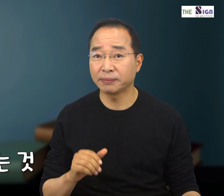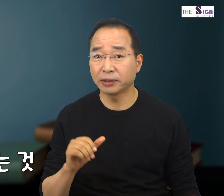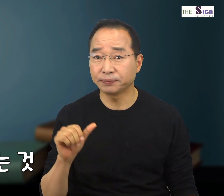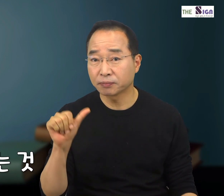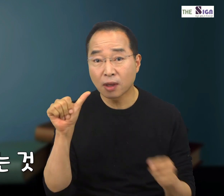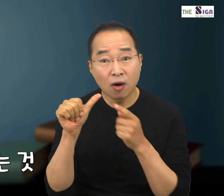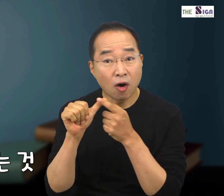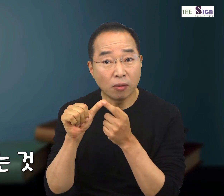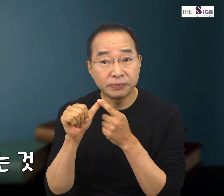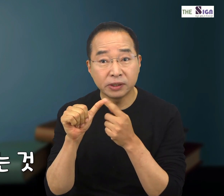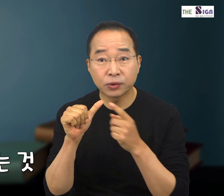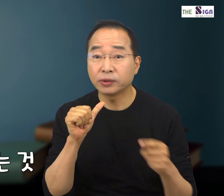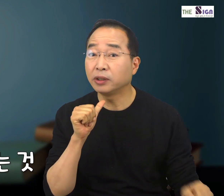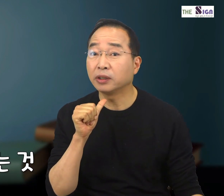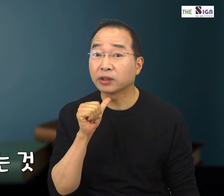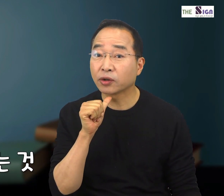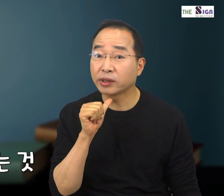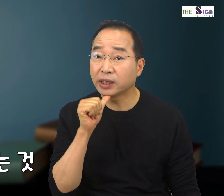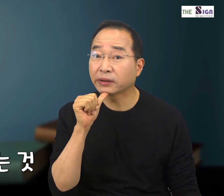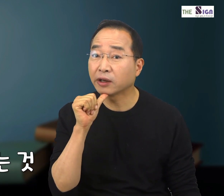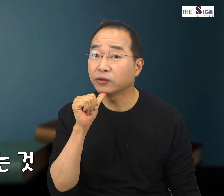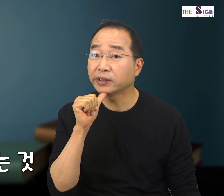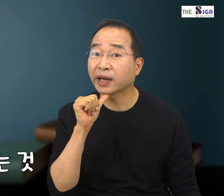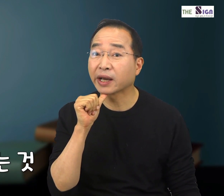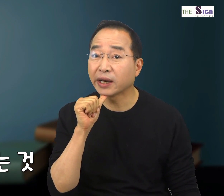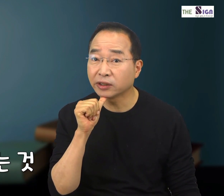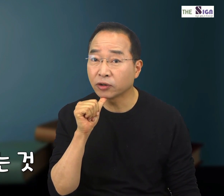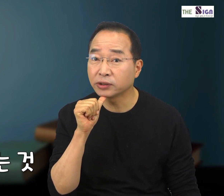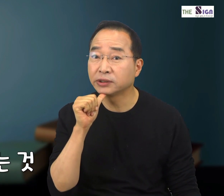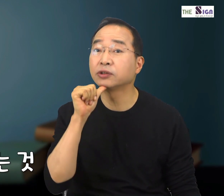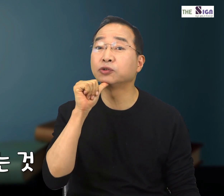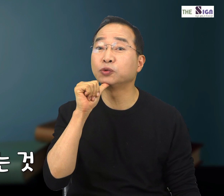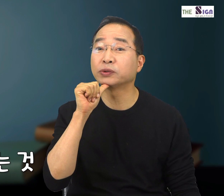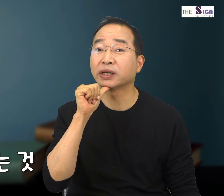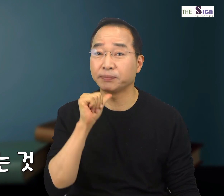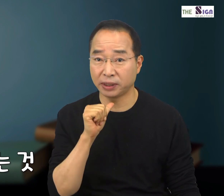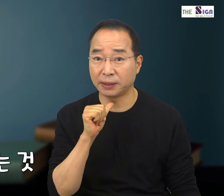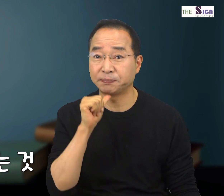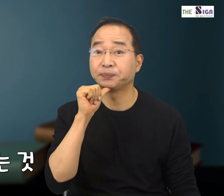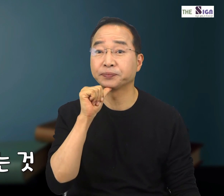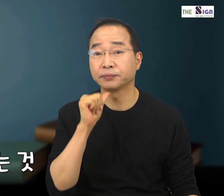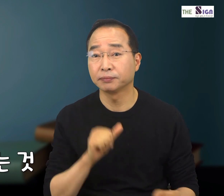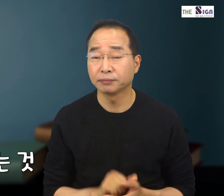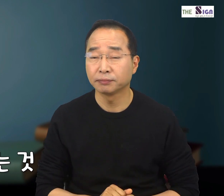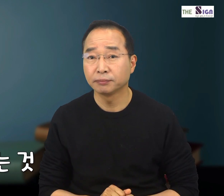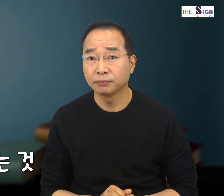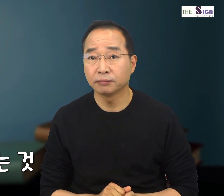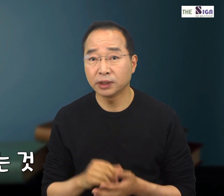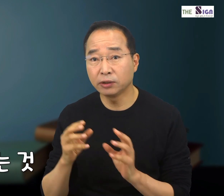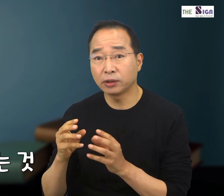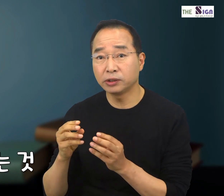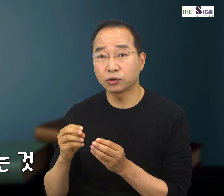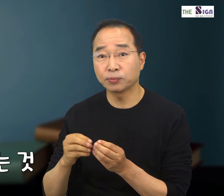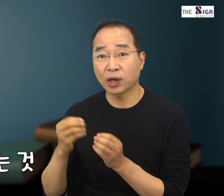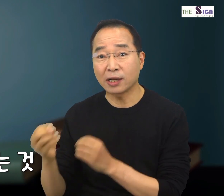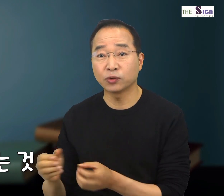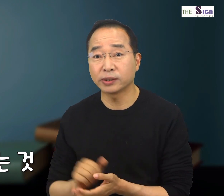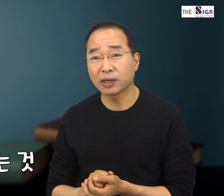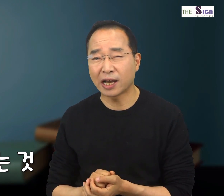하냐면 엄지손을 턱에다 대고 약간 턱을 들어주는 동작입니다. 이거는 이제 좀 더 강조해서 아주